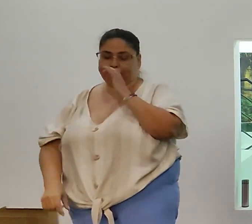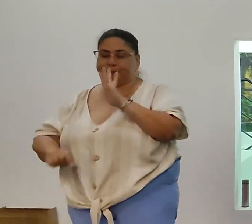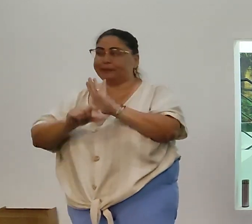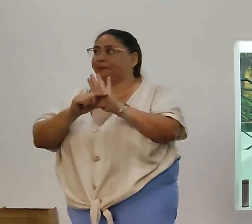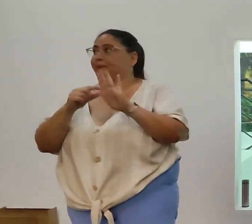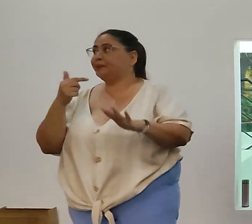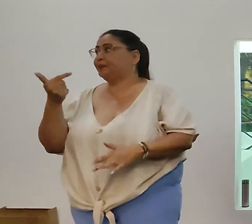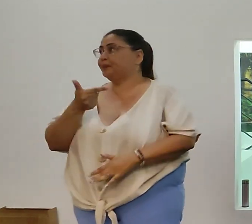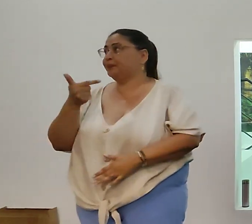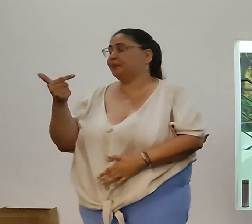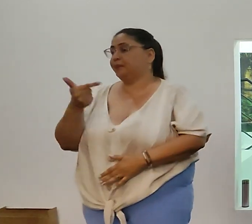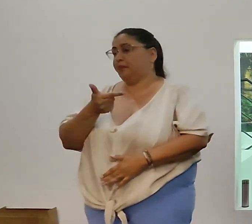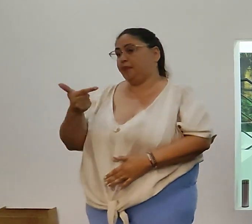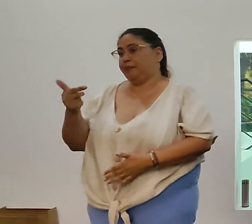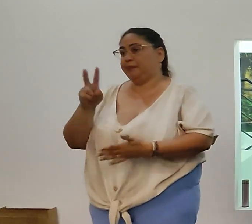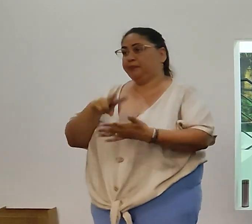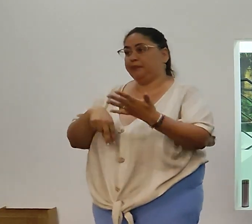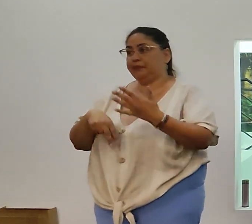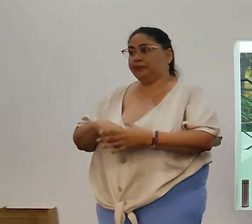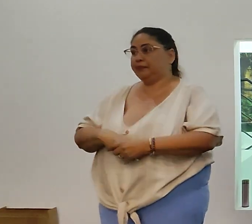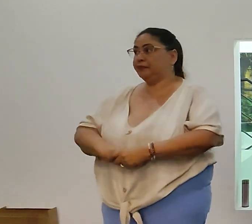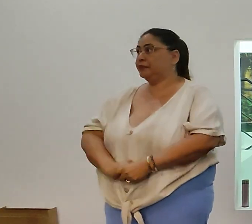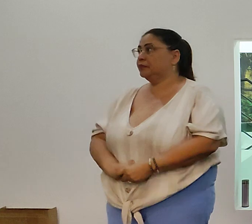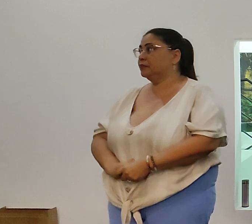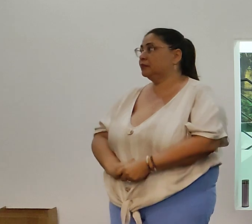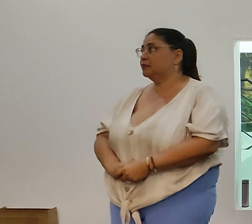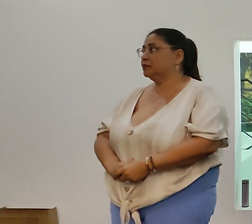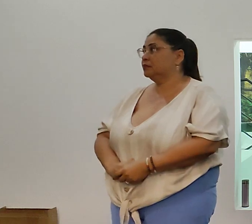Versículo 22. Vamos acompanhar o texto.